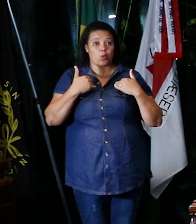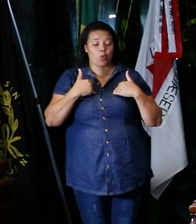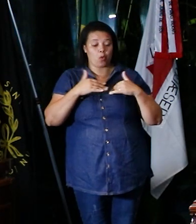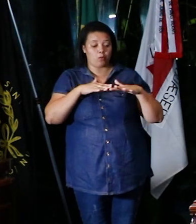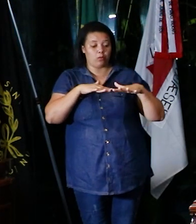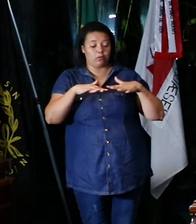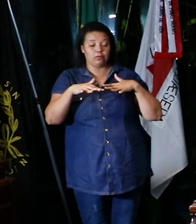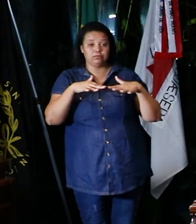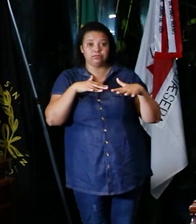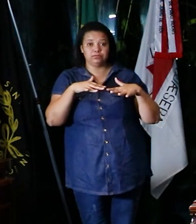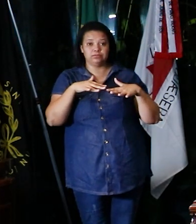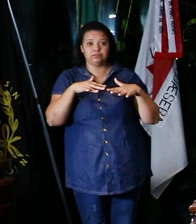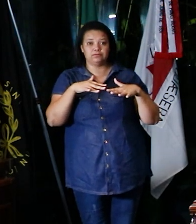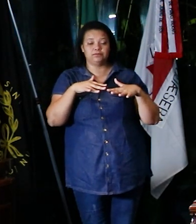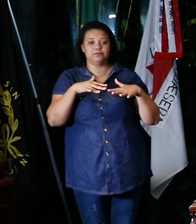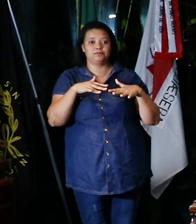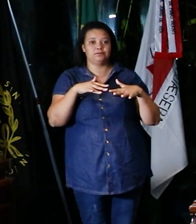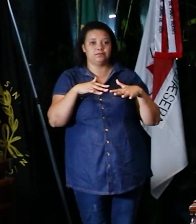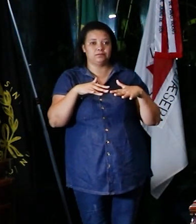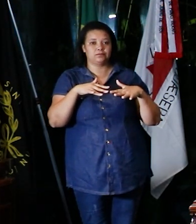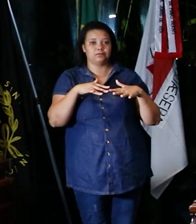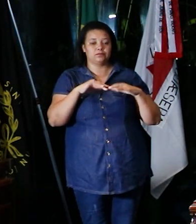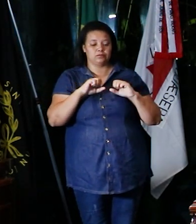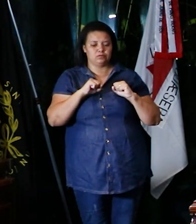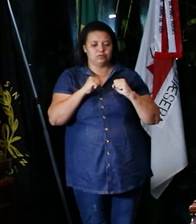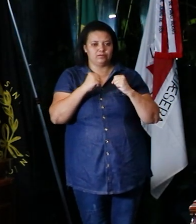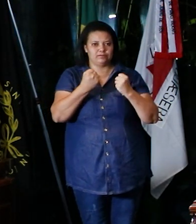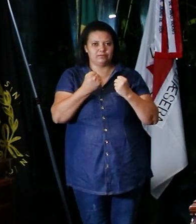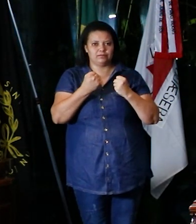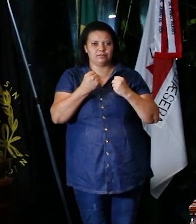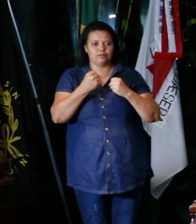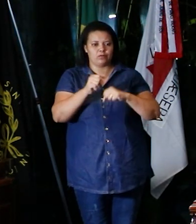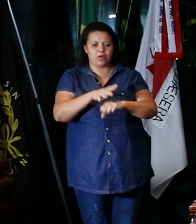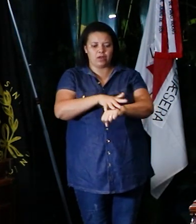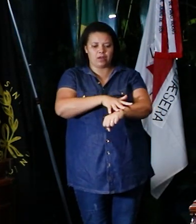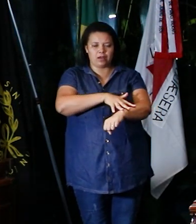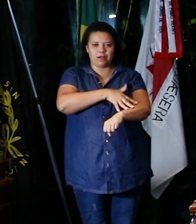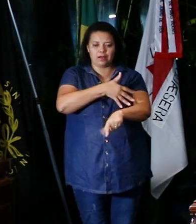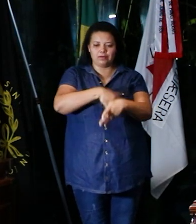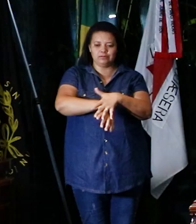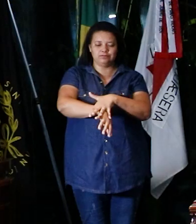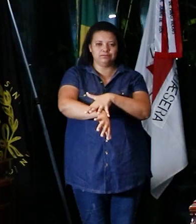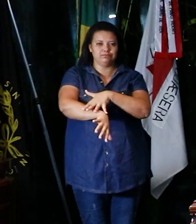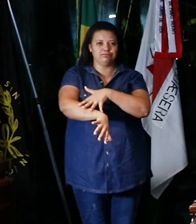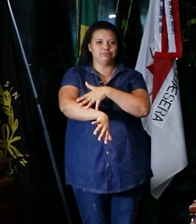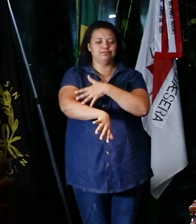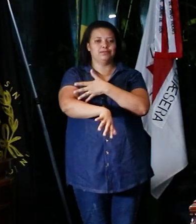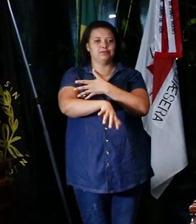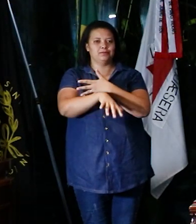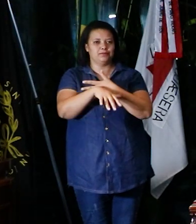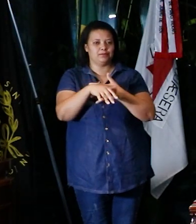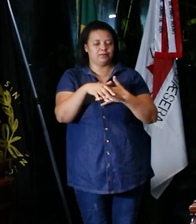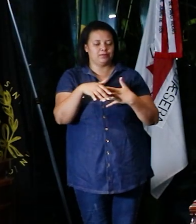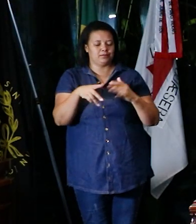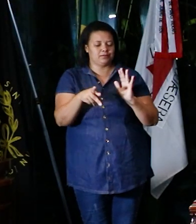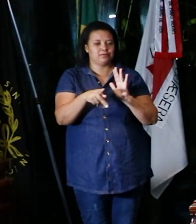movimento, do ritmo. Músculos, nervos, tecidos, domados,